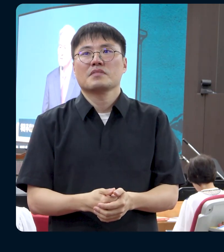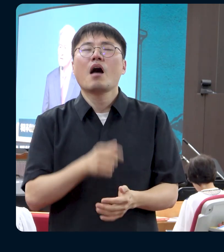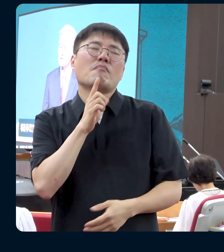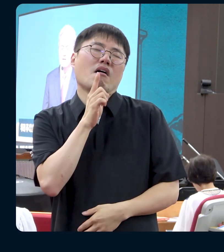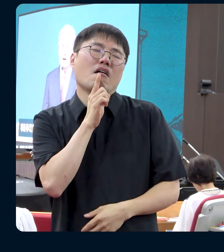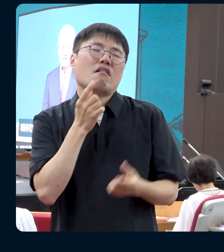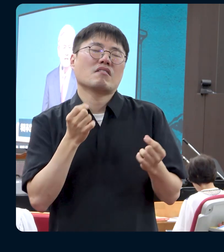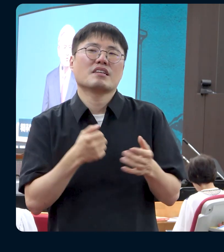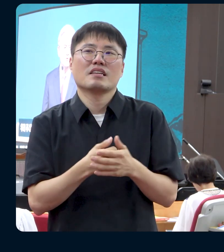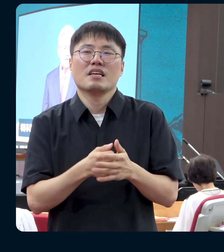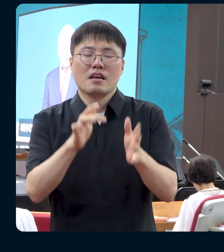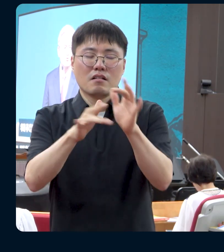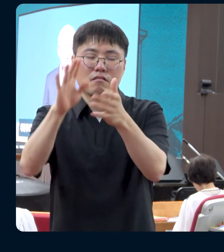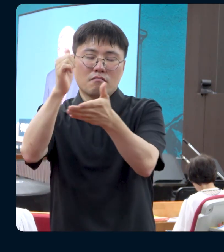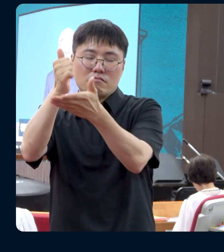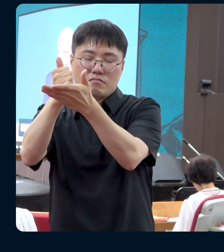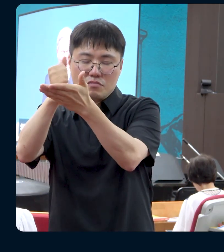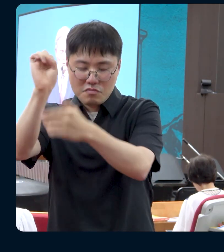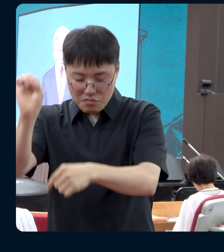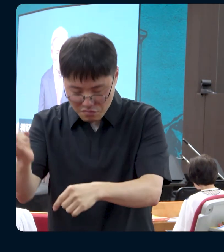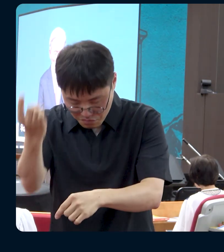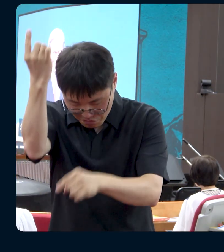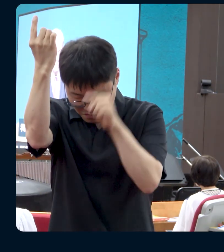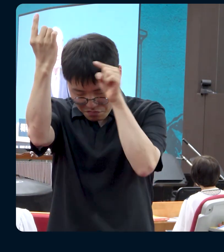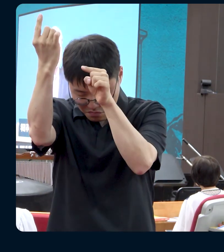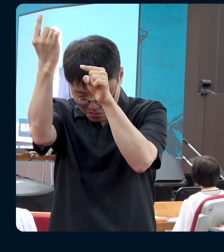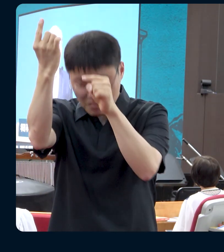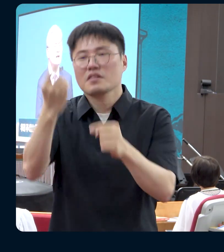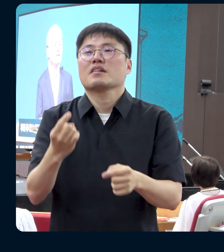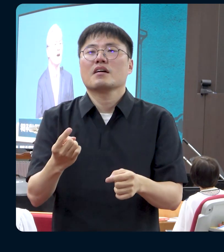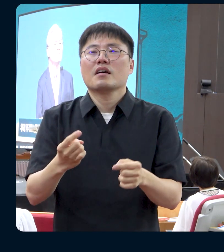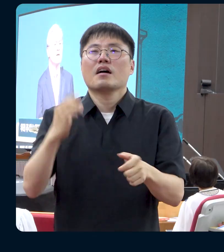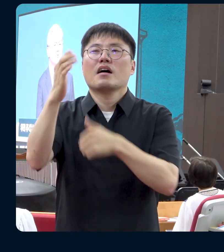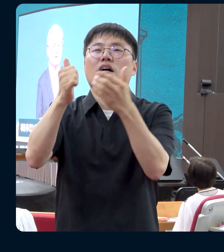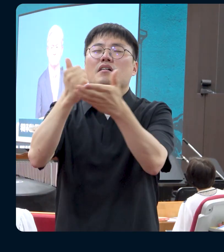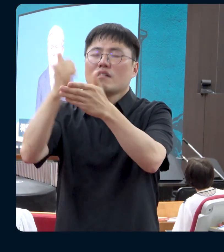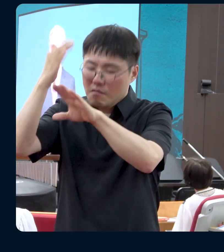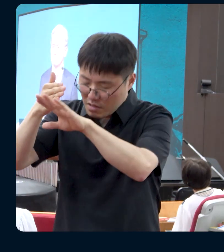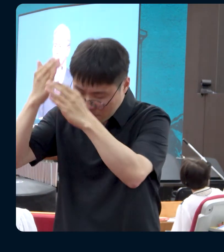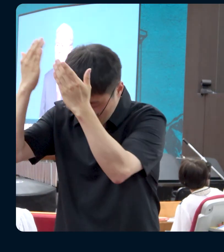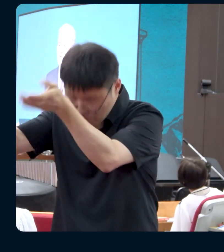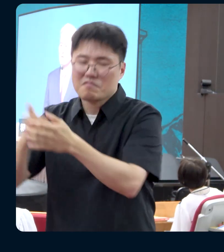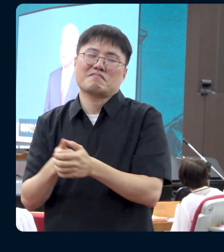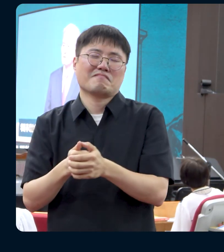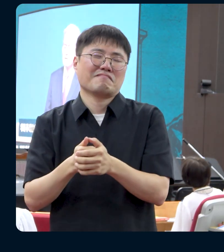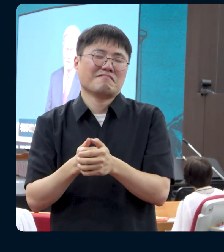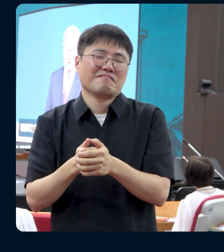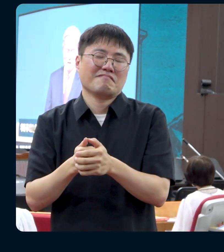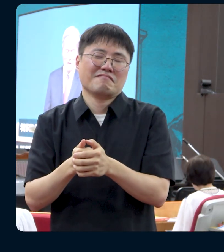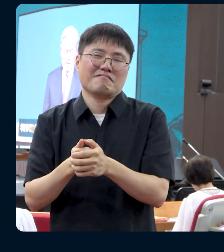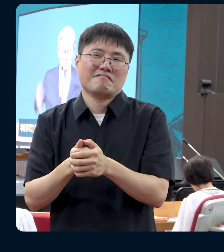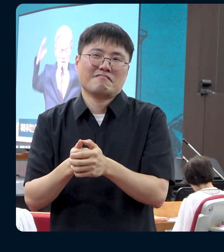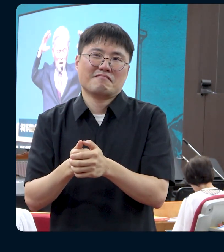디아 크리스톤과 같은 말이죠. 디아 예수 그리스도, 우리 주 예수 그리스도로 말미암아 하나님께 감사하노라.